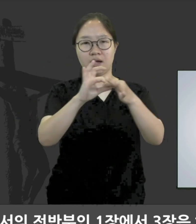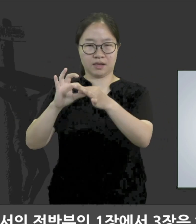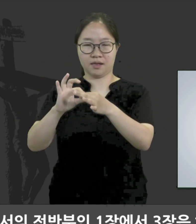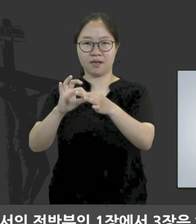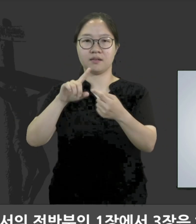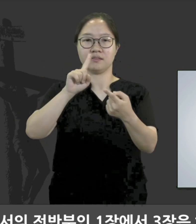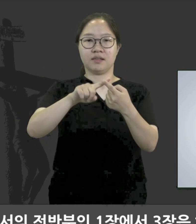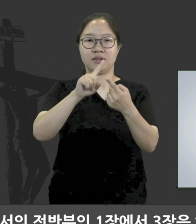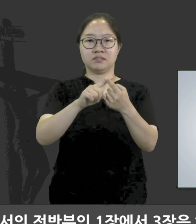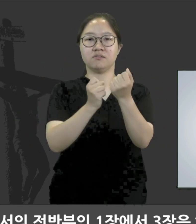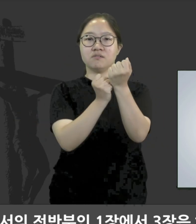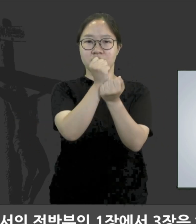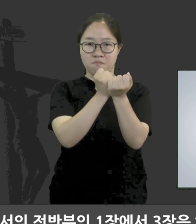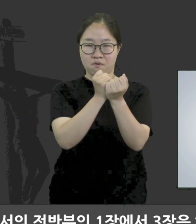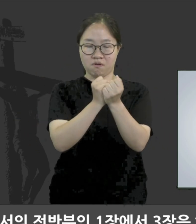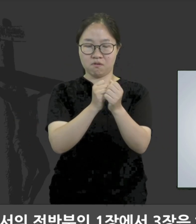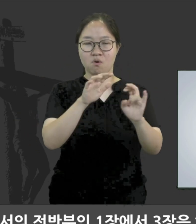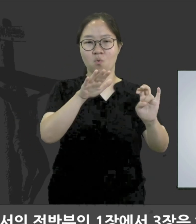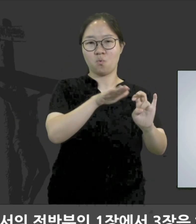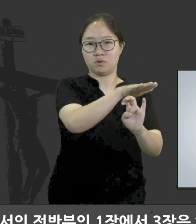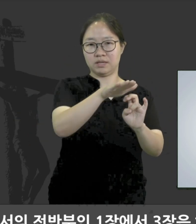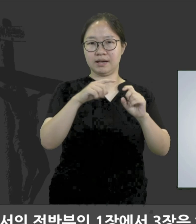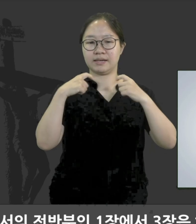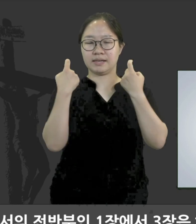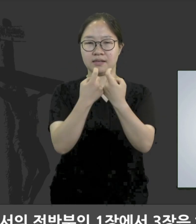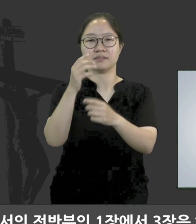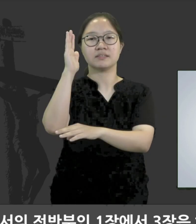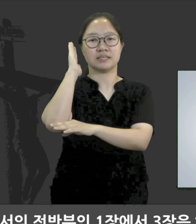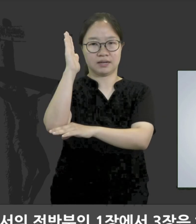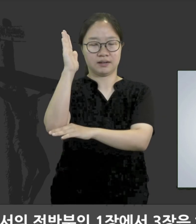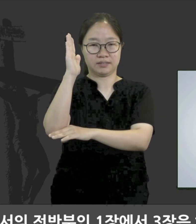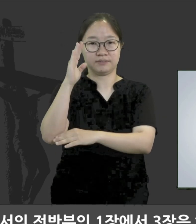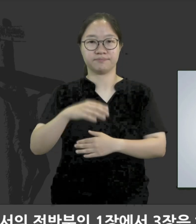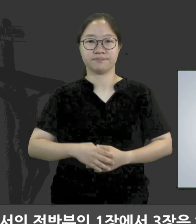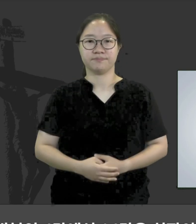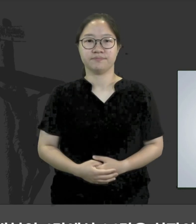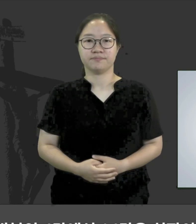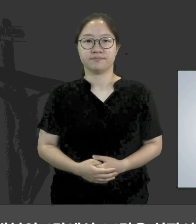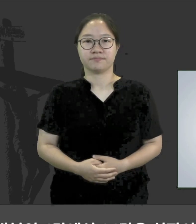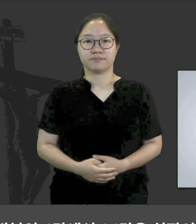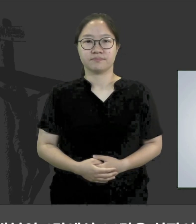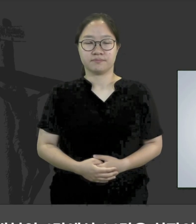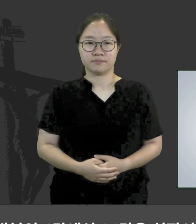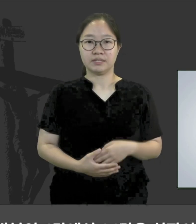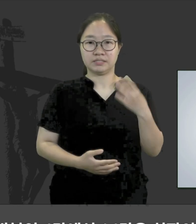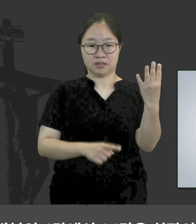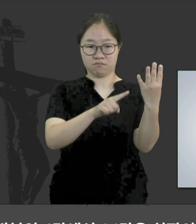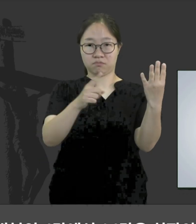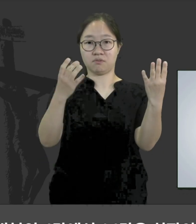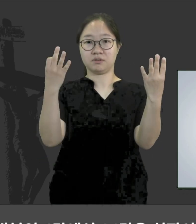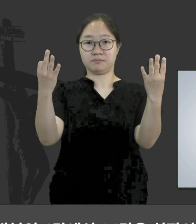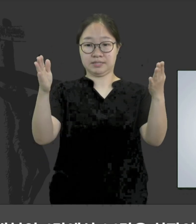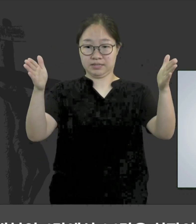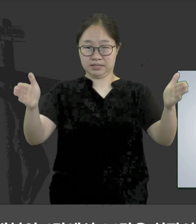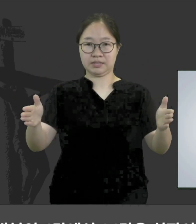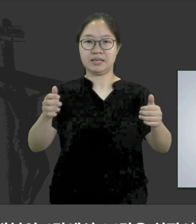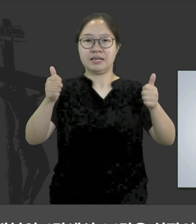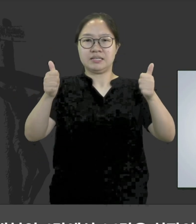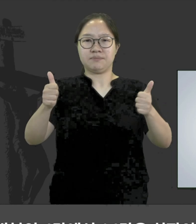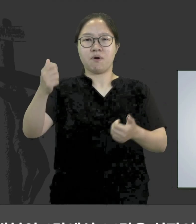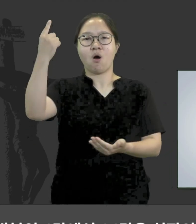관계를 상징적으로 보여주는 호세아 개인의 이야기를 들려줍니다. 후반부인 4장에서